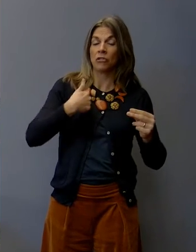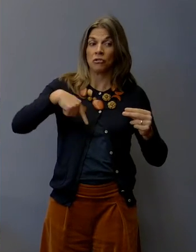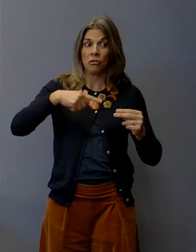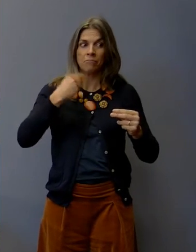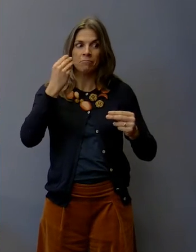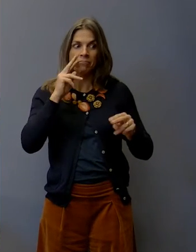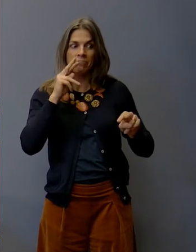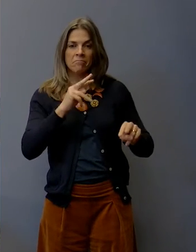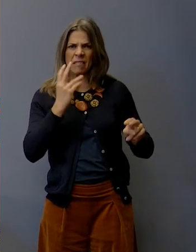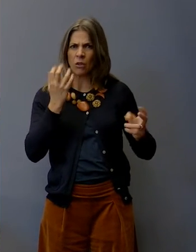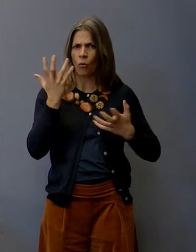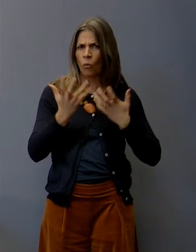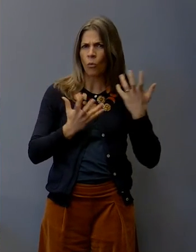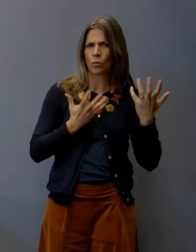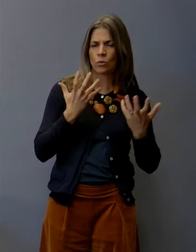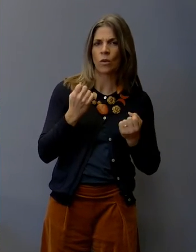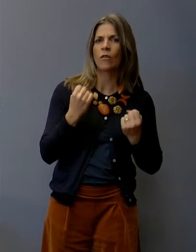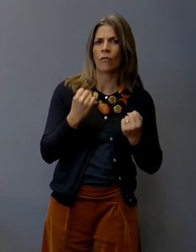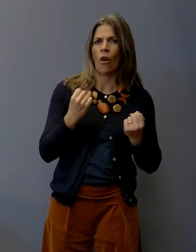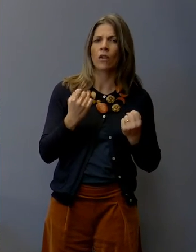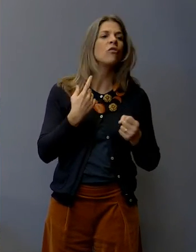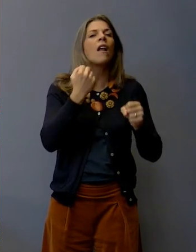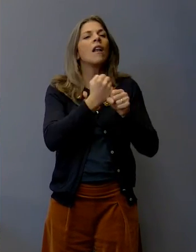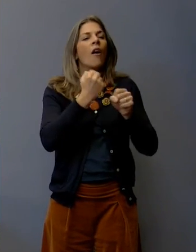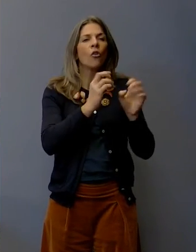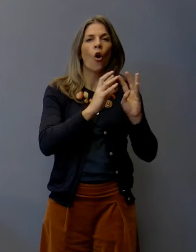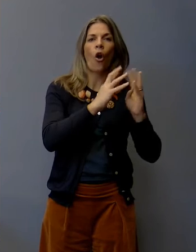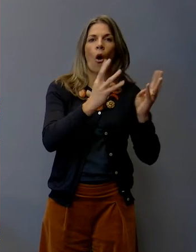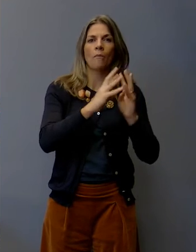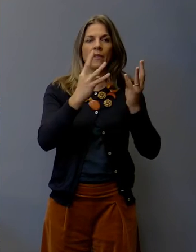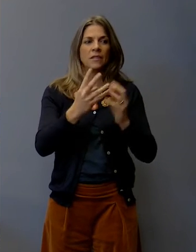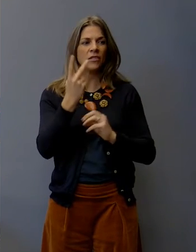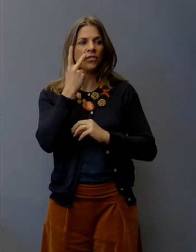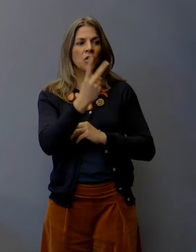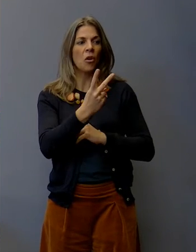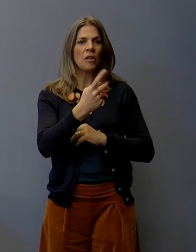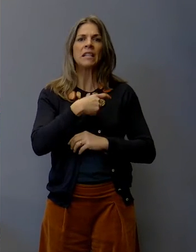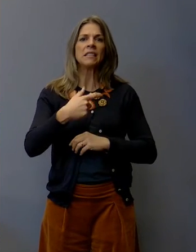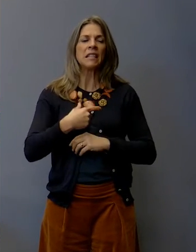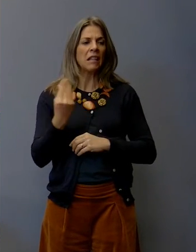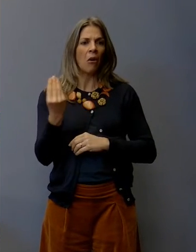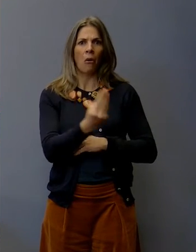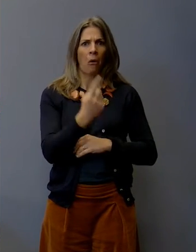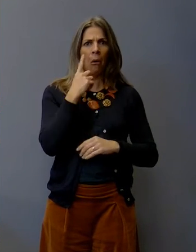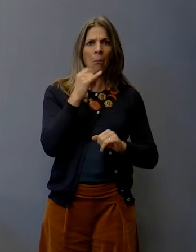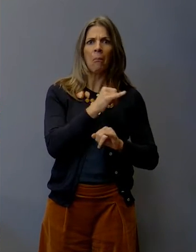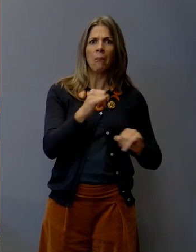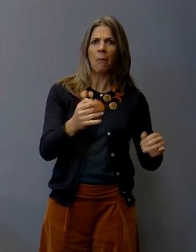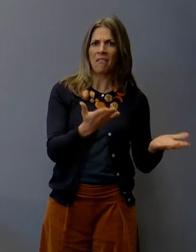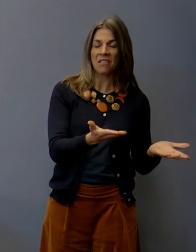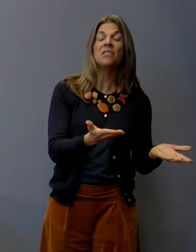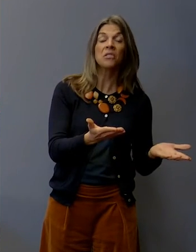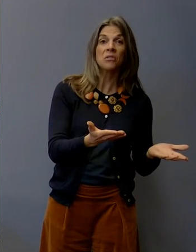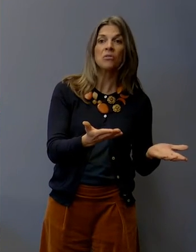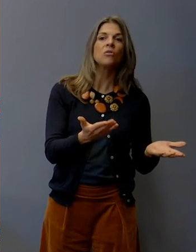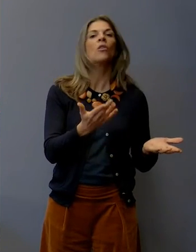lavori delle commissioni dove anche in questo caso non abbiamo ancora visto sindaco che ci invitava a restituire i gettoni francamente noi